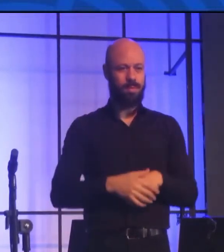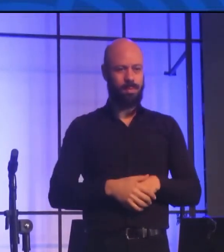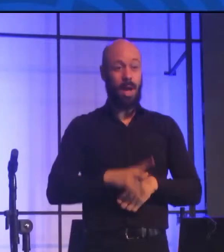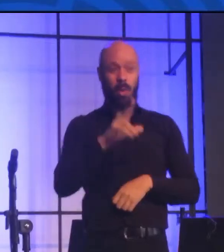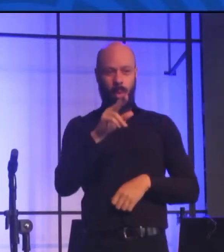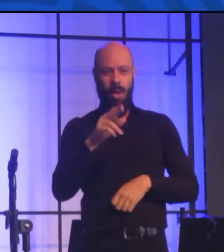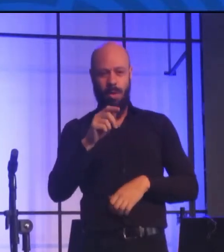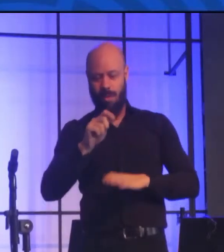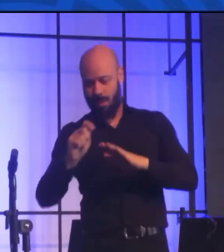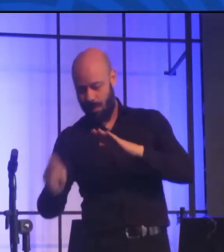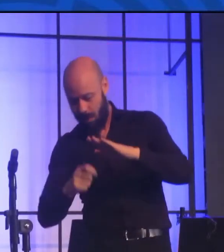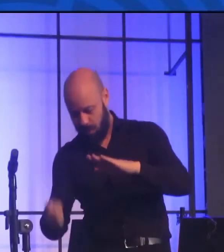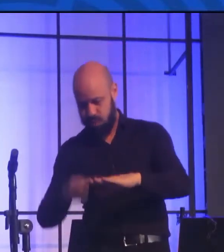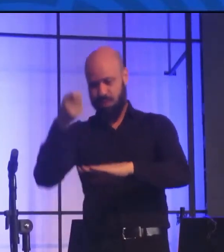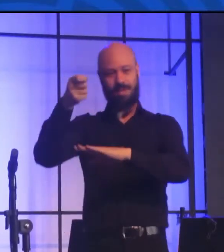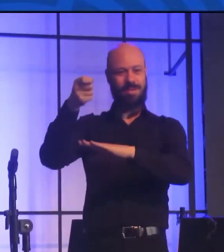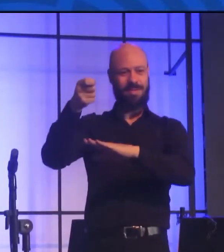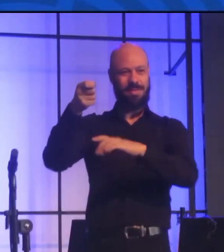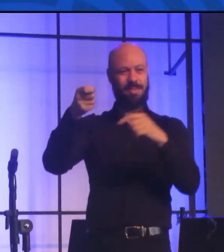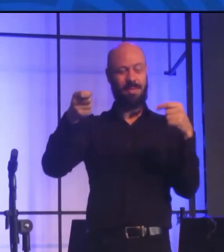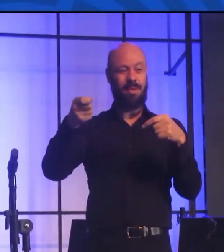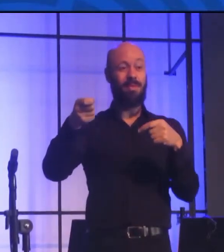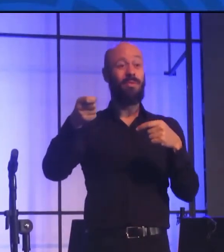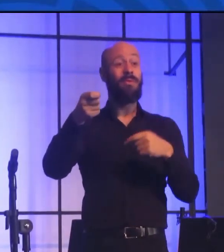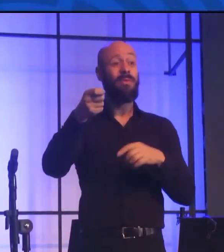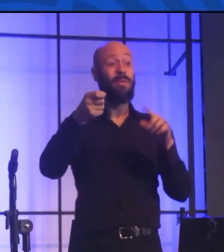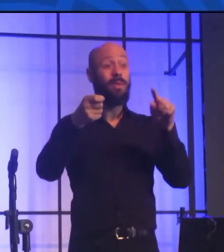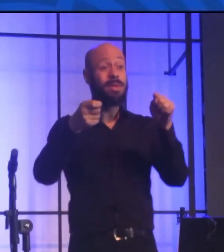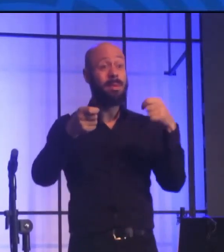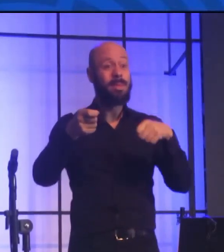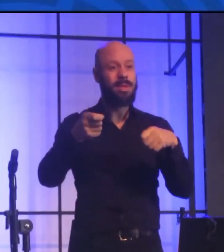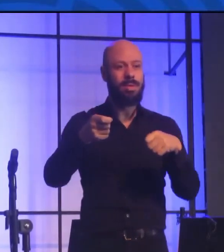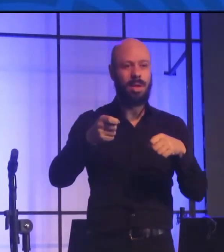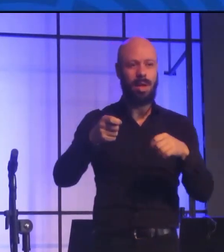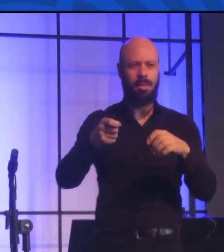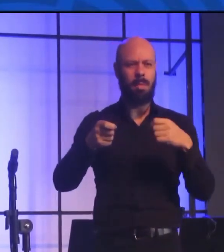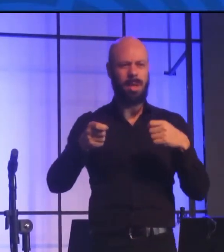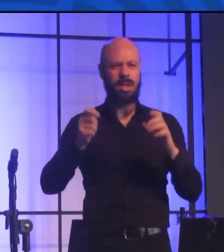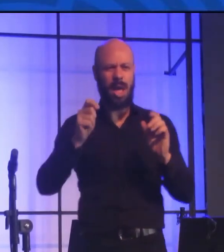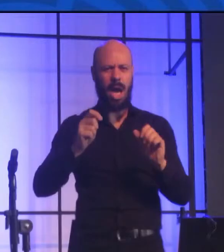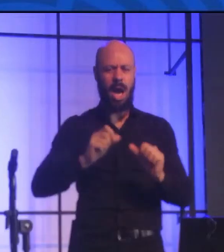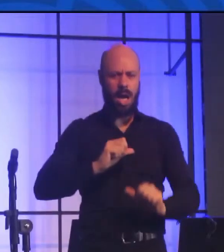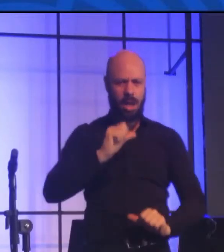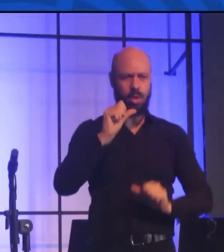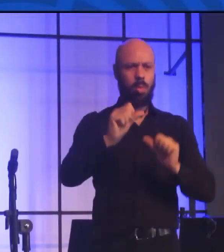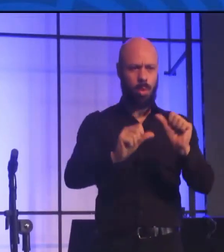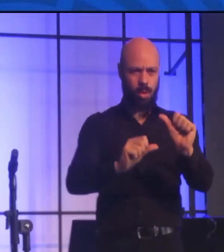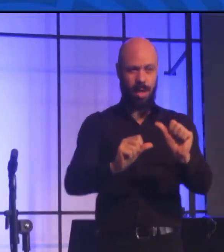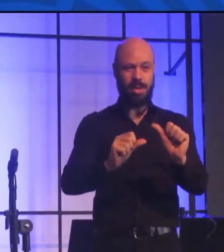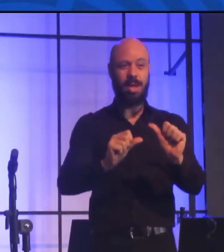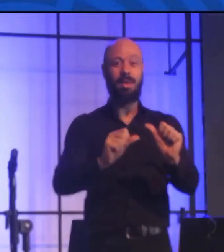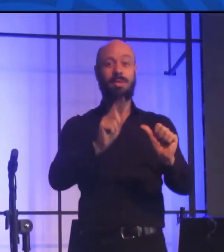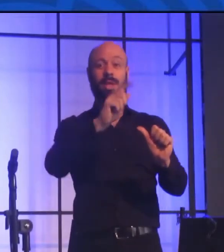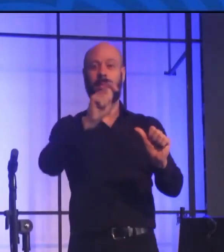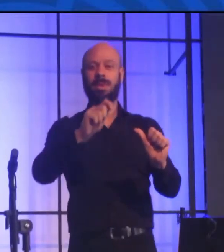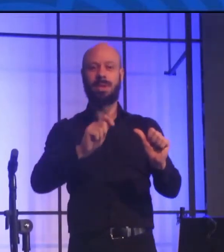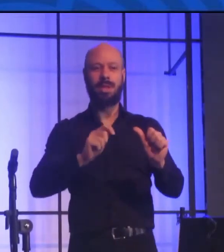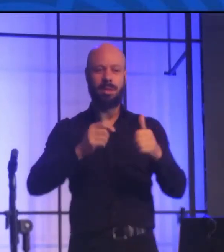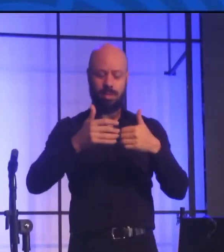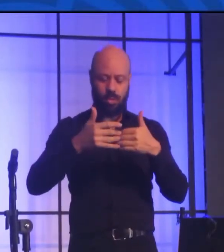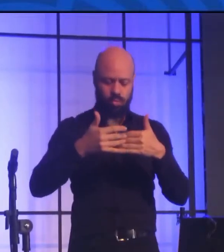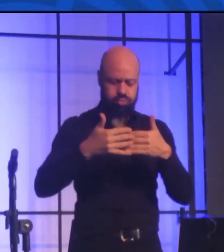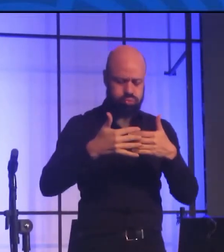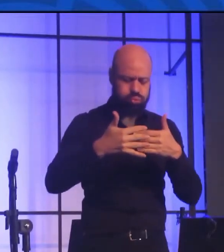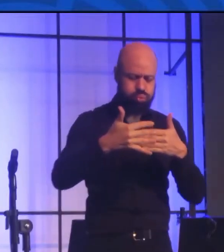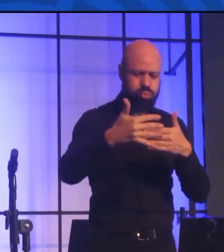precisa pegar o ferro. Que esse ano seja o ano de uma recuperação. Que esse ano seja o lugar onde você se encontre